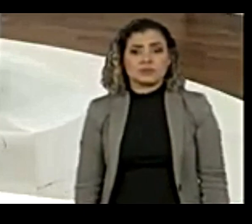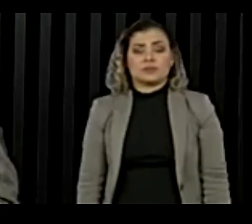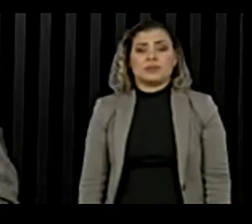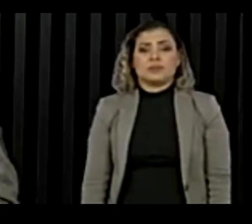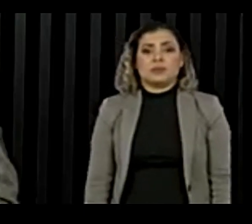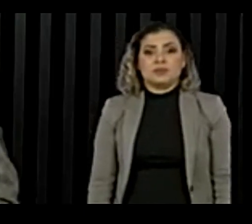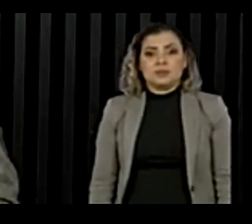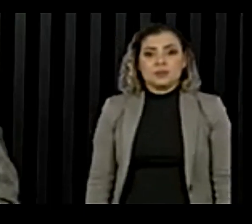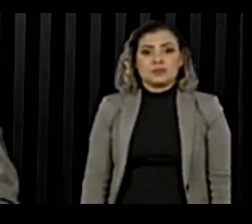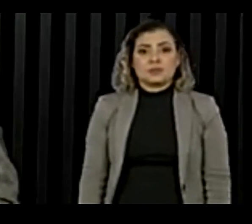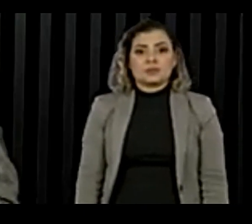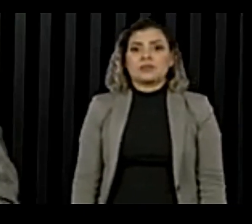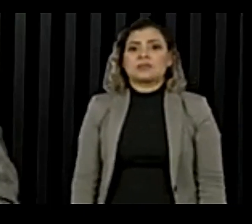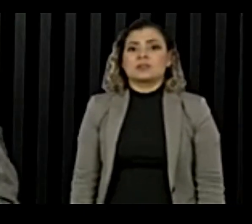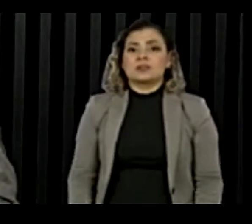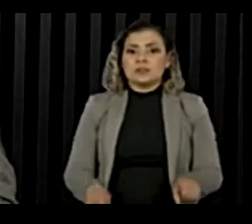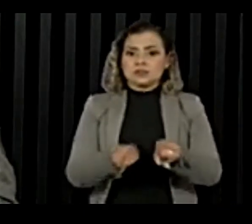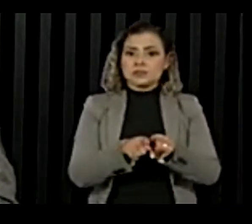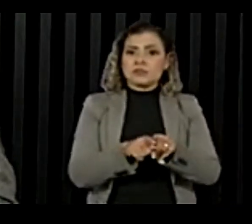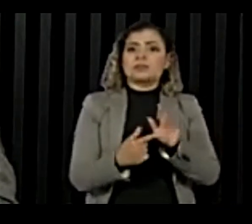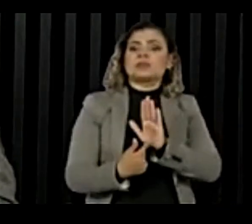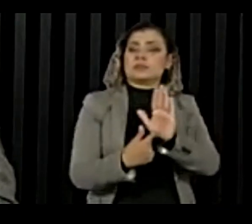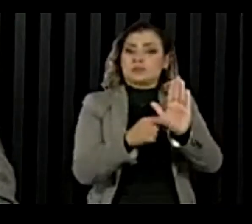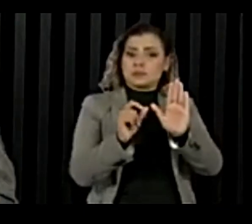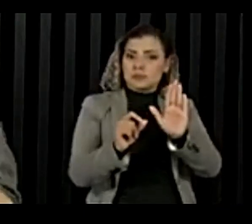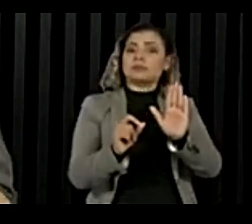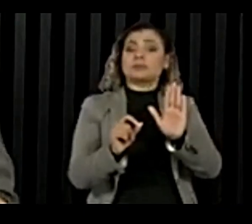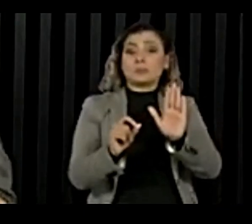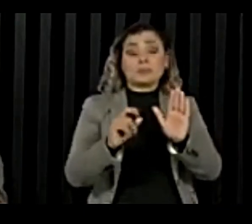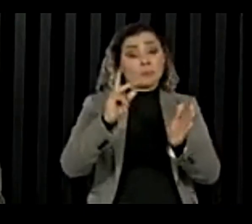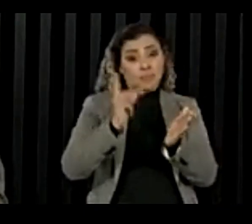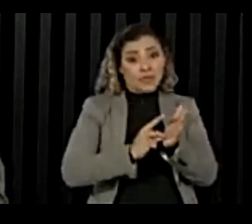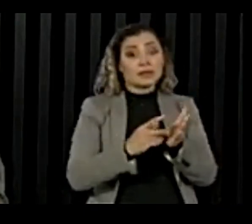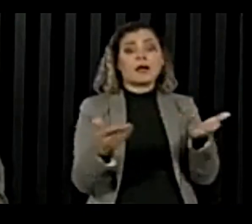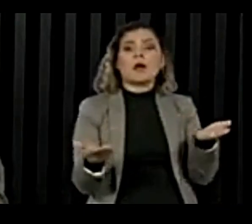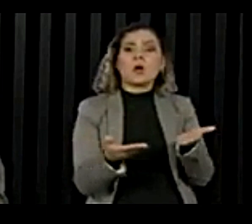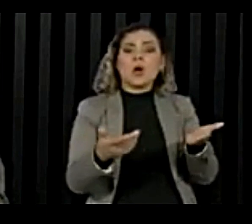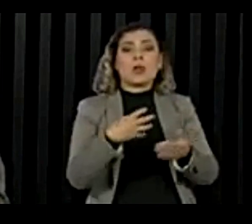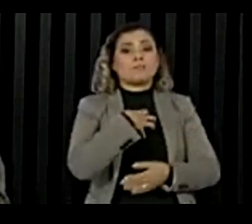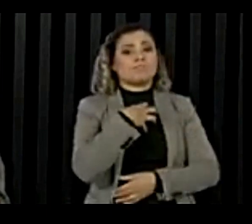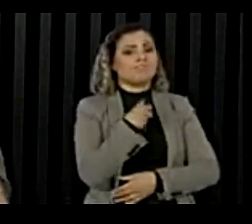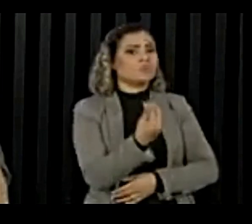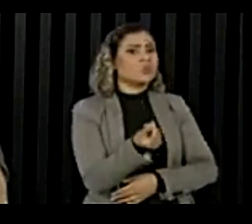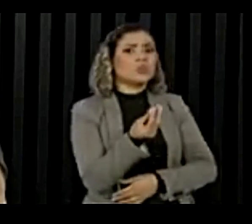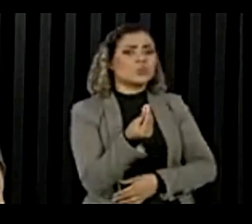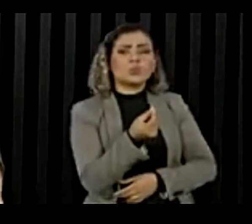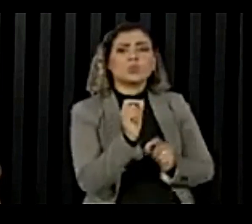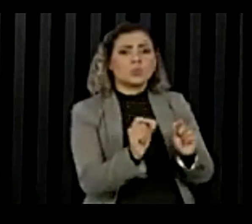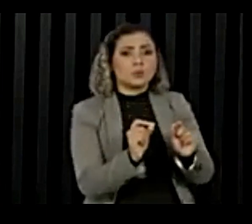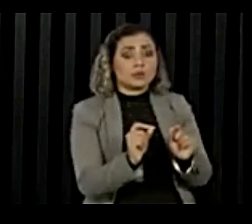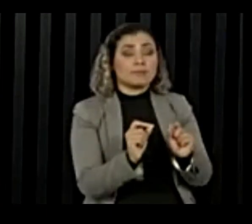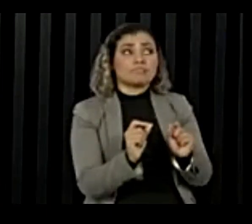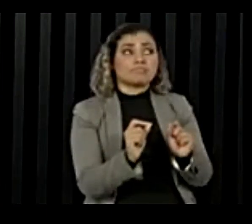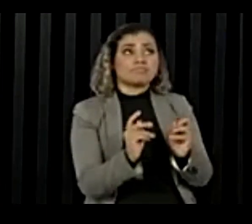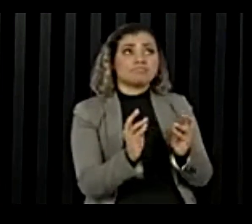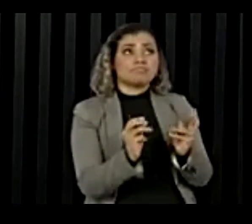Por isso que é muito importante que os grandes veículos, e aí eu mais uma vez me coloco numa situação de